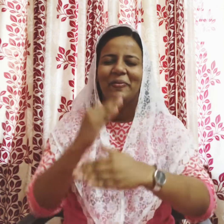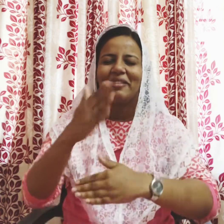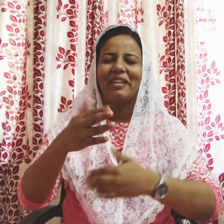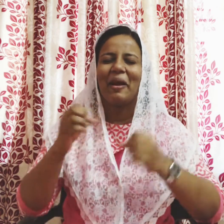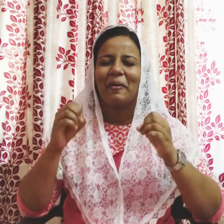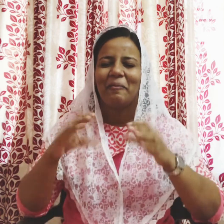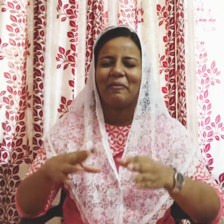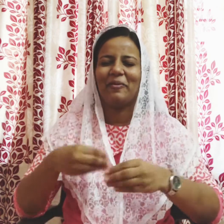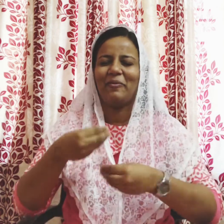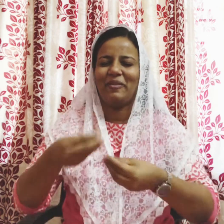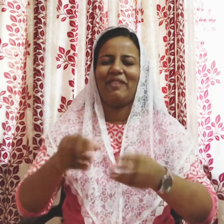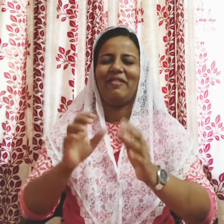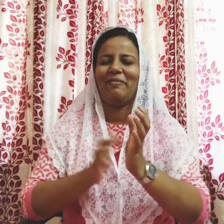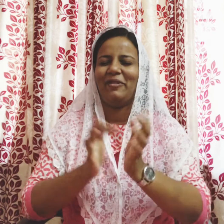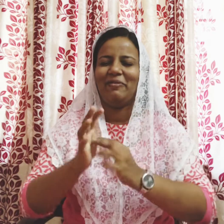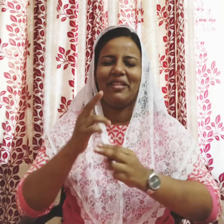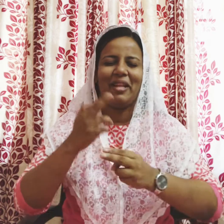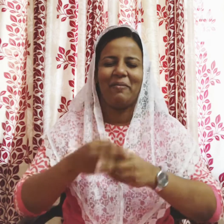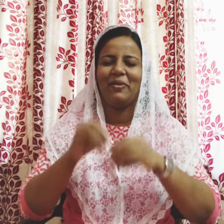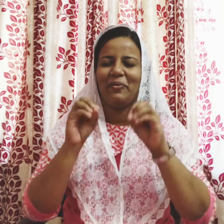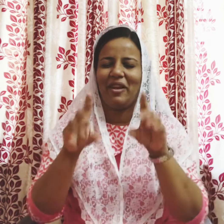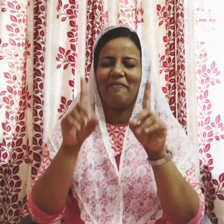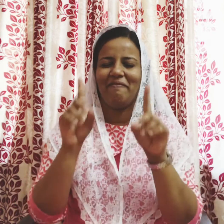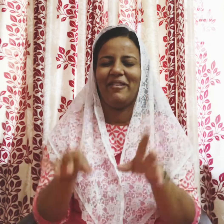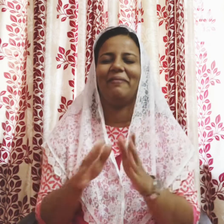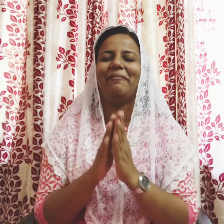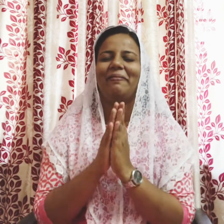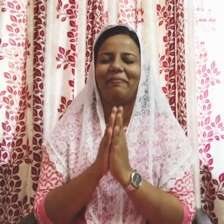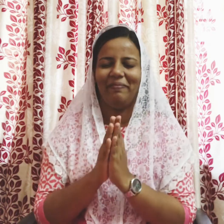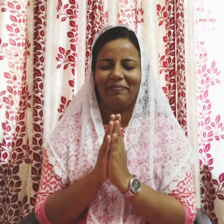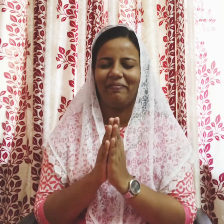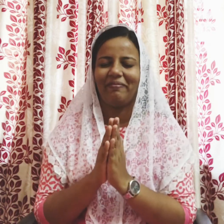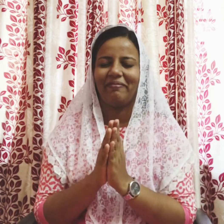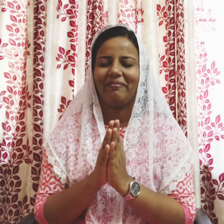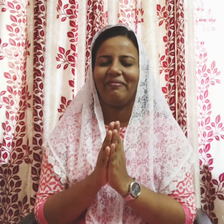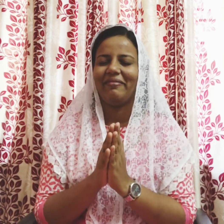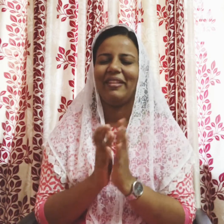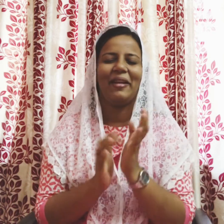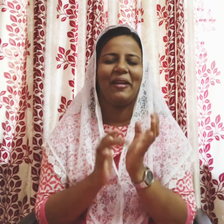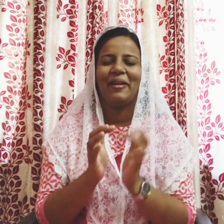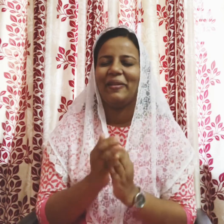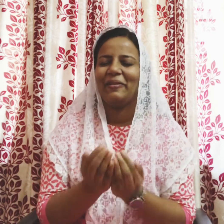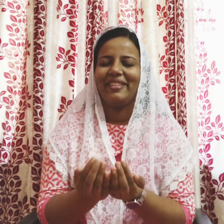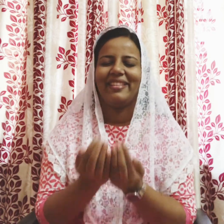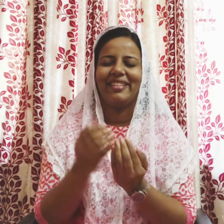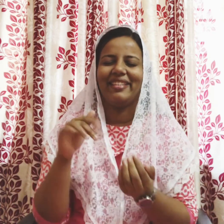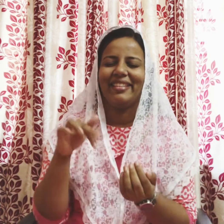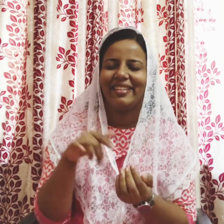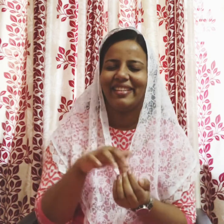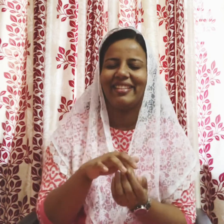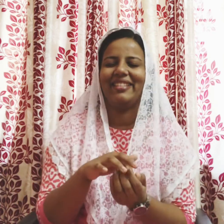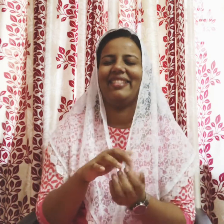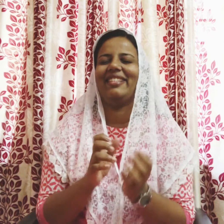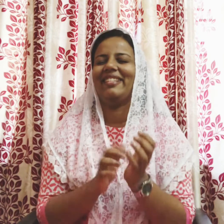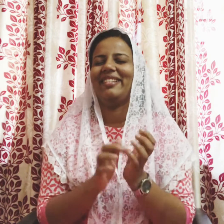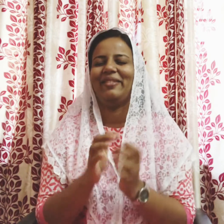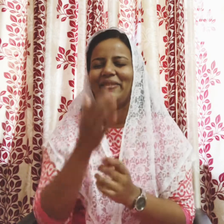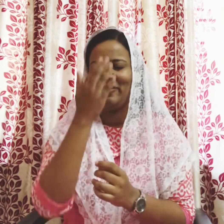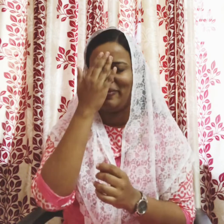അനുഭവങ്ങൾ യേശുവിൻ്റെ നാമത്തിൽ തൻ്റെ കുഞ്ഞുങ്ങളുടെ ജീവിതത്തിൽ ഉണ്ടാകട്ടെ. ഹല്ലേലൂയ. കർത്താവ് അവരെ കരുതുന്ന വിധങ്ങൾക്കായി, പരിപാലിക്കുന്ന വിധങ്ങൾക്കായി